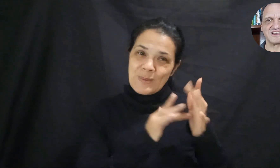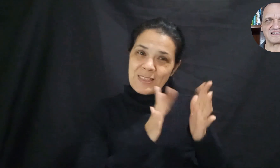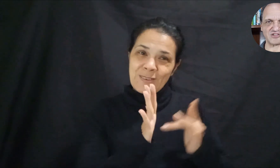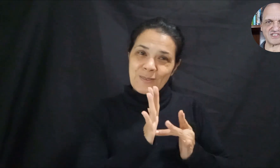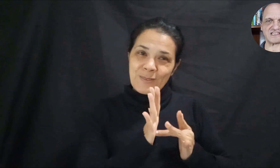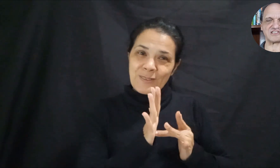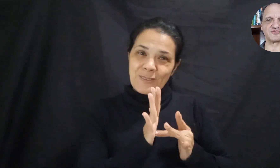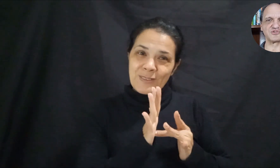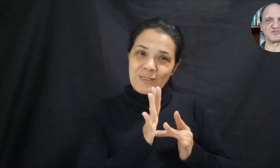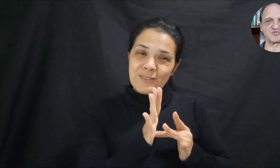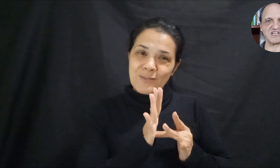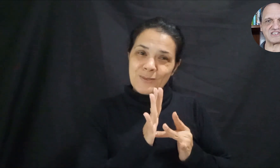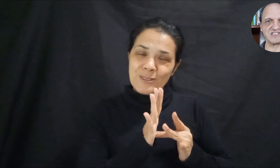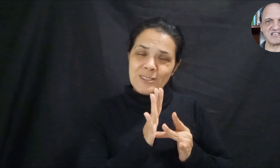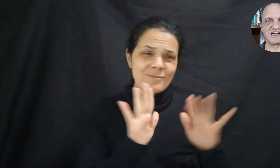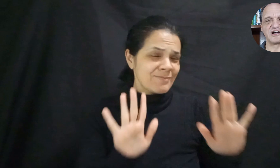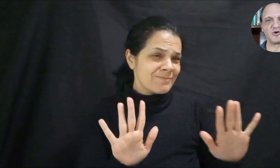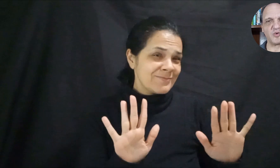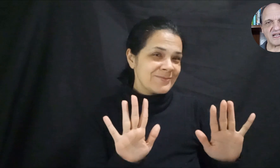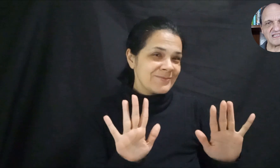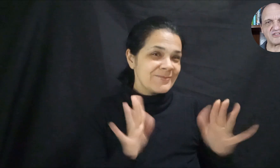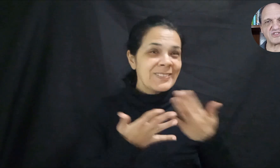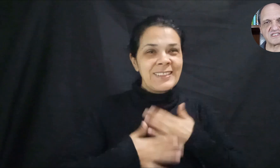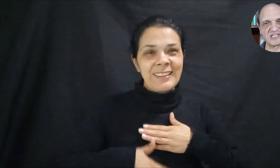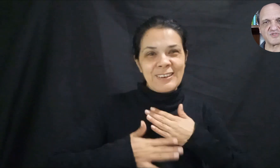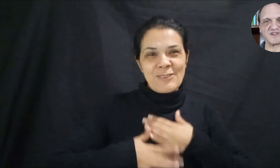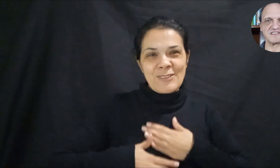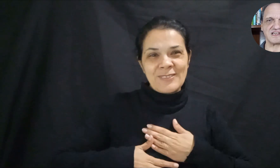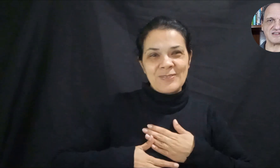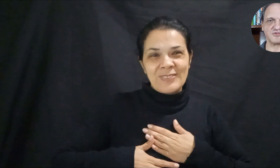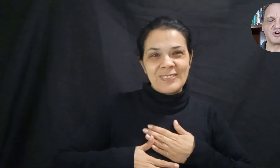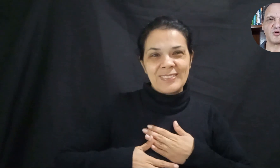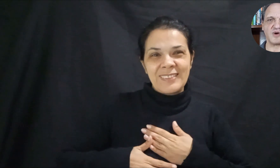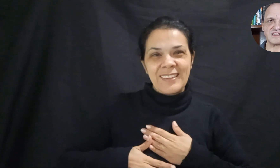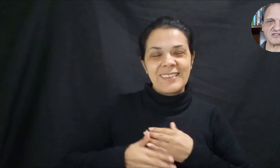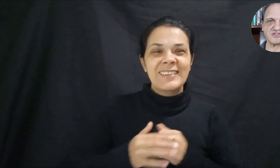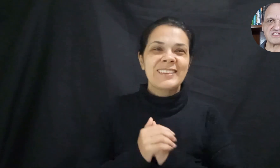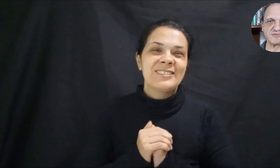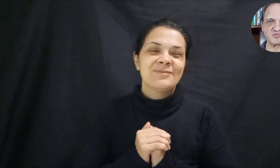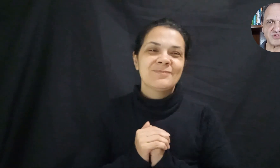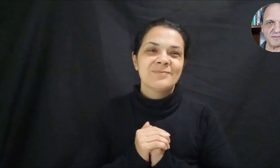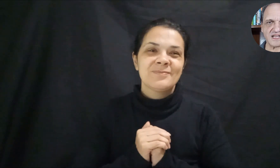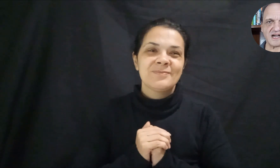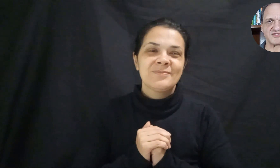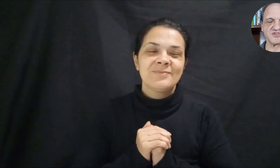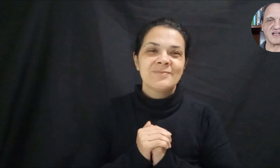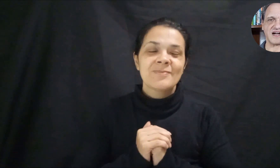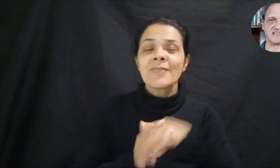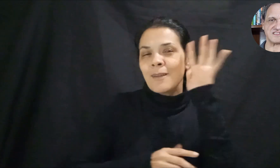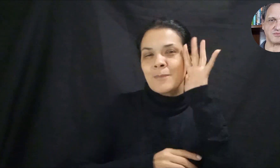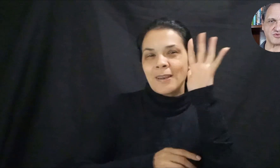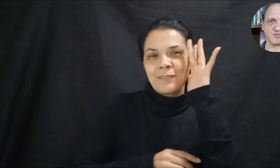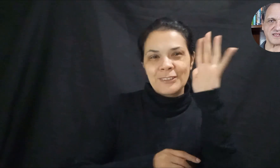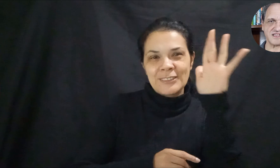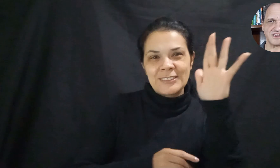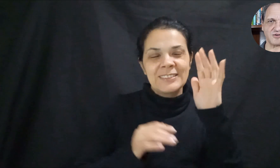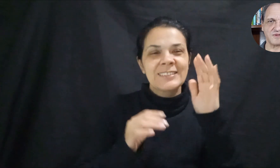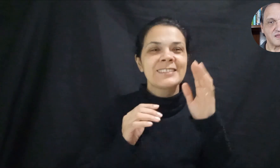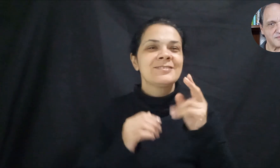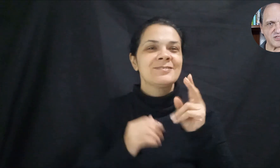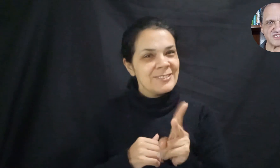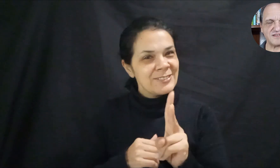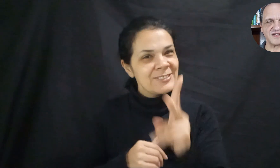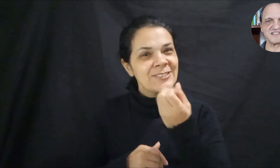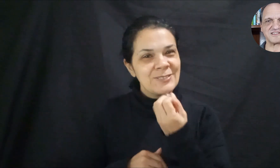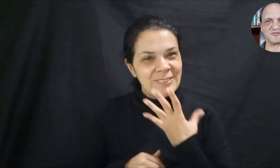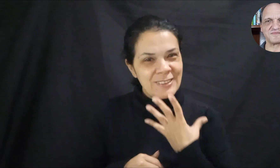Jesus nas nossas atitudes do dia a dia? Ou ainda nós estamos vacilando? Ou ainda nós estamos muito apegados a esse mundo material?